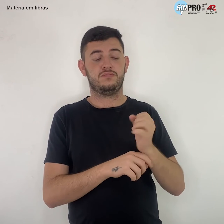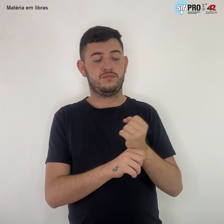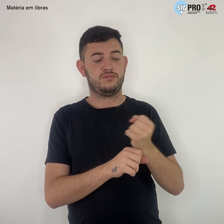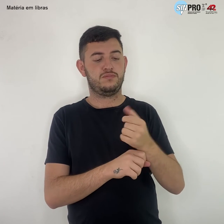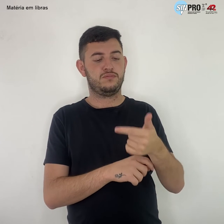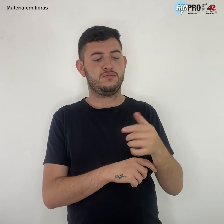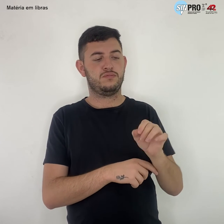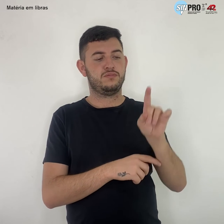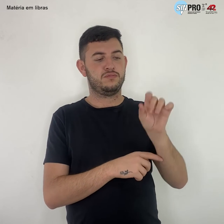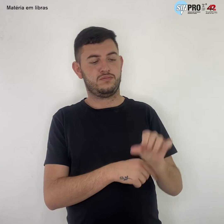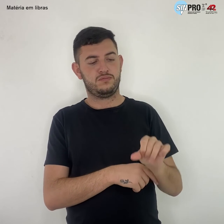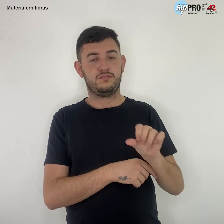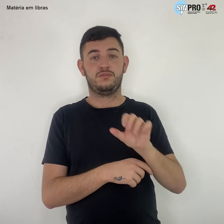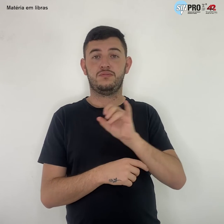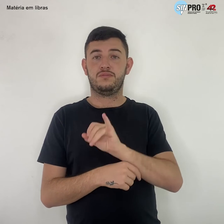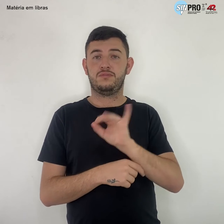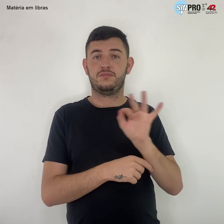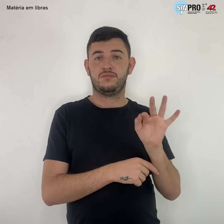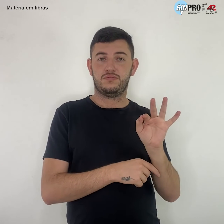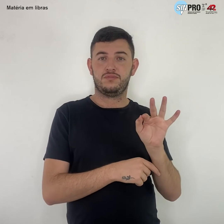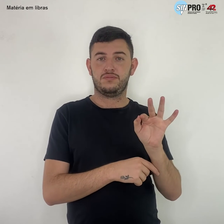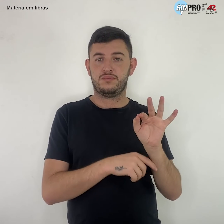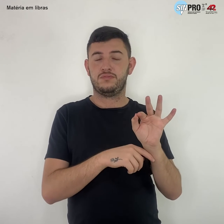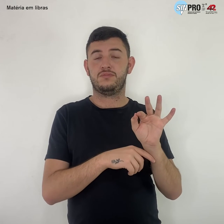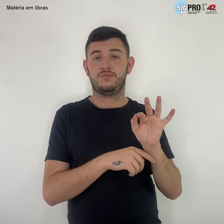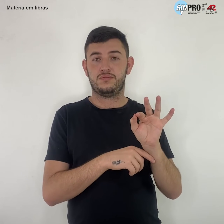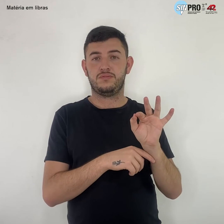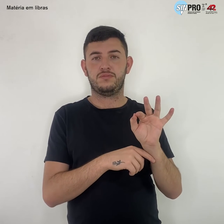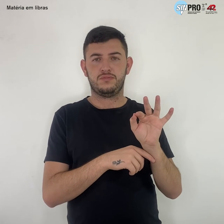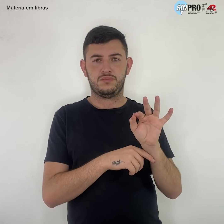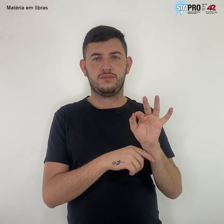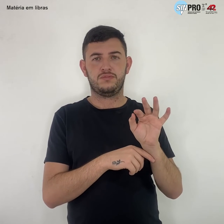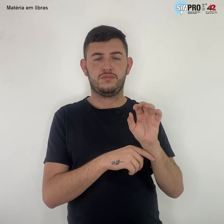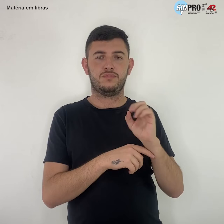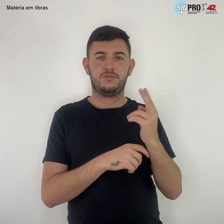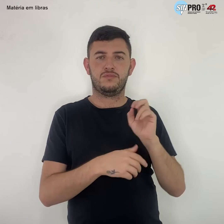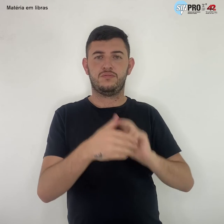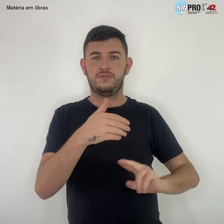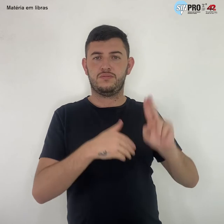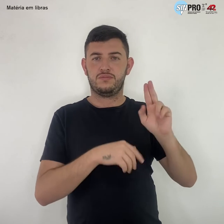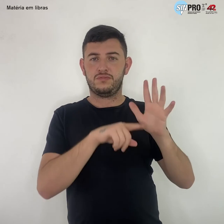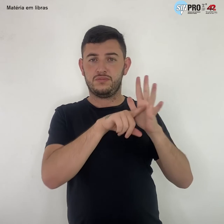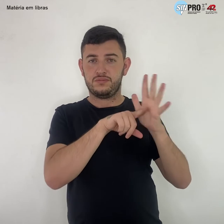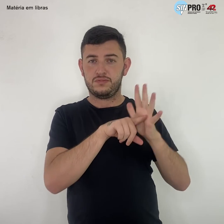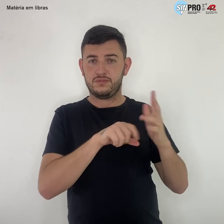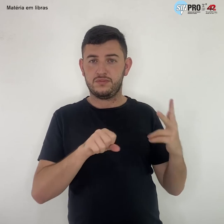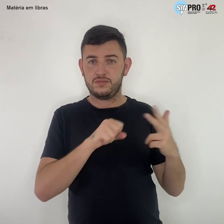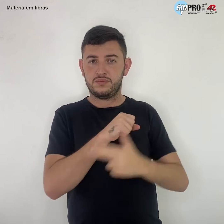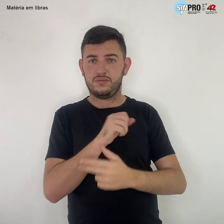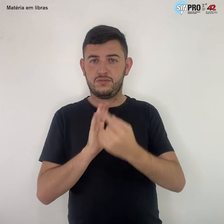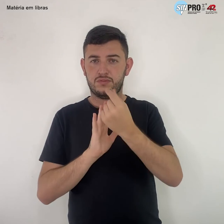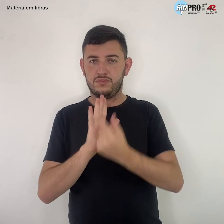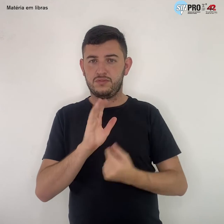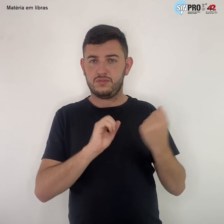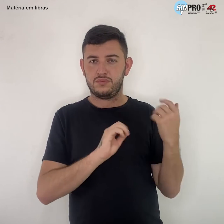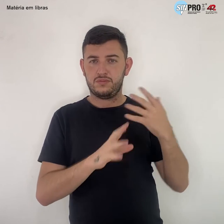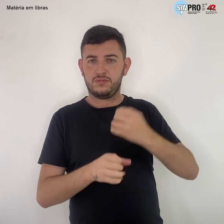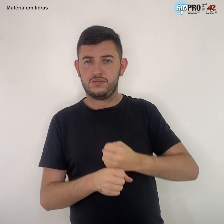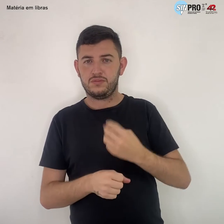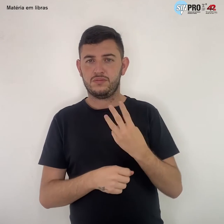instituições federais de ensino e pesquisa sofreram cortes pesados de cerca de 30%